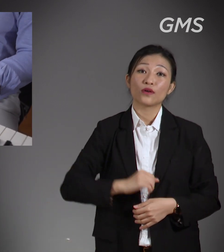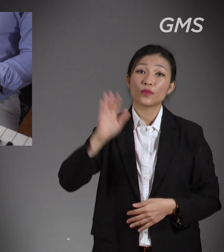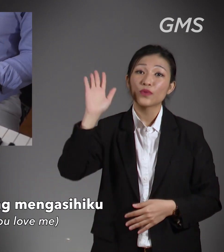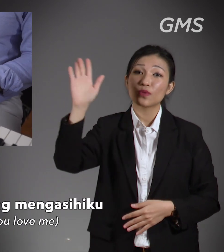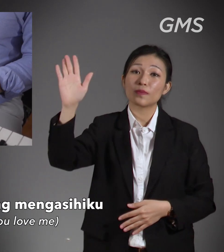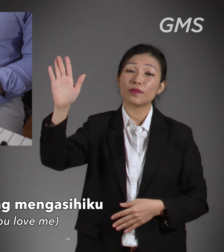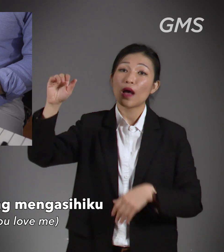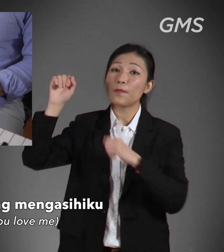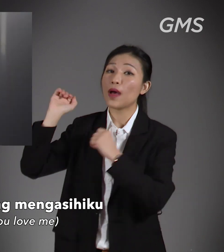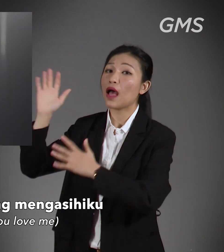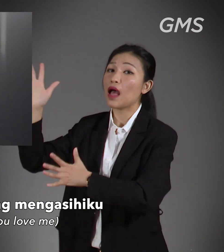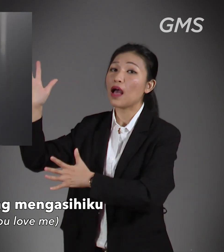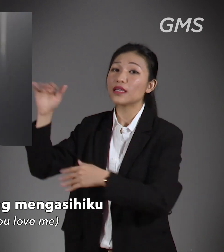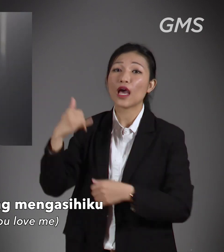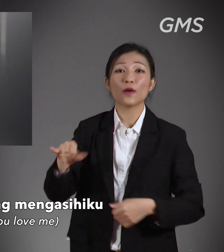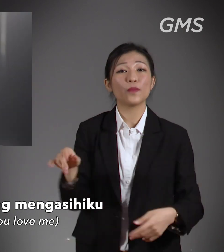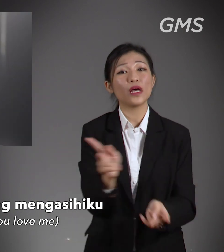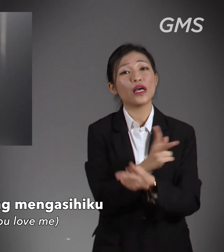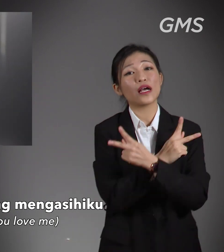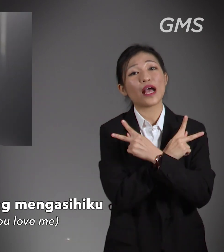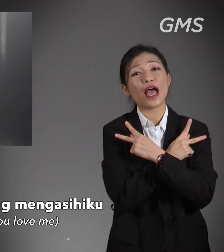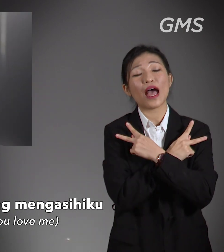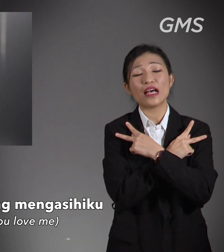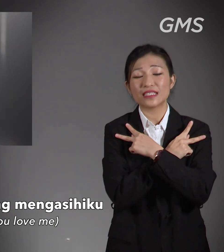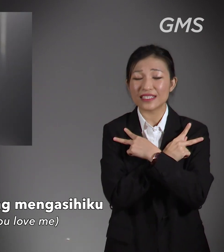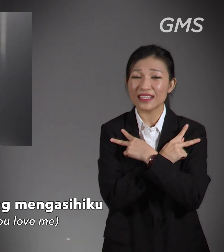Kau Bapa yang